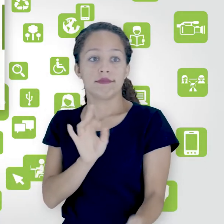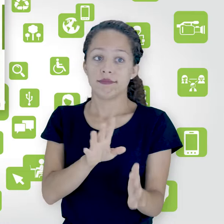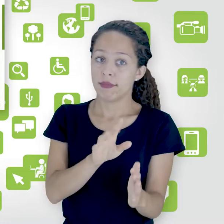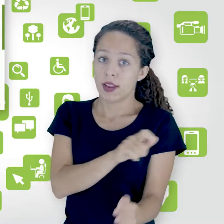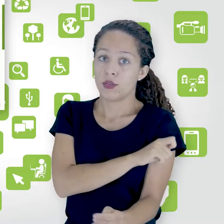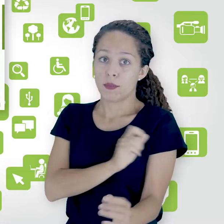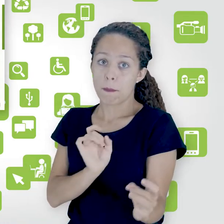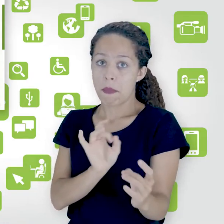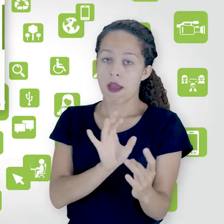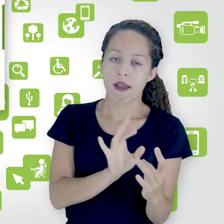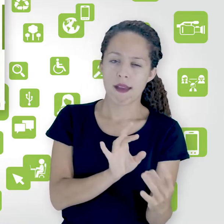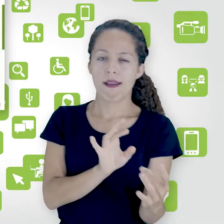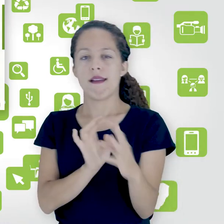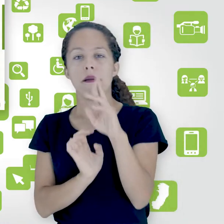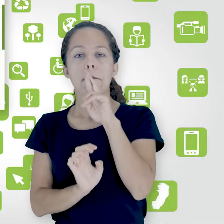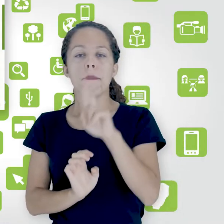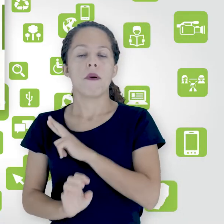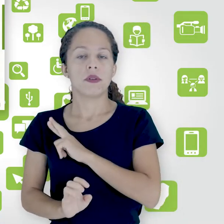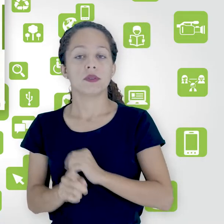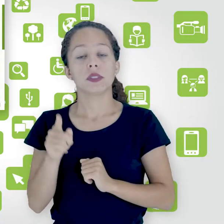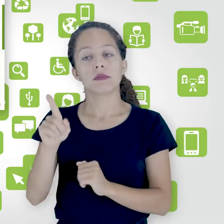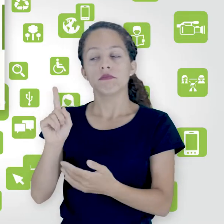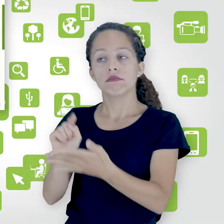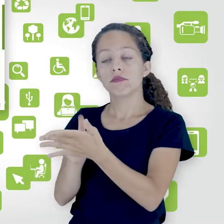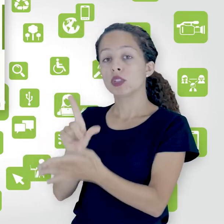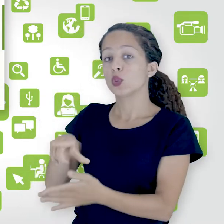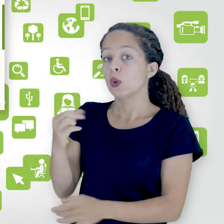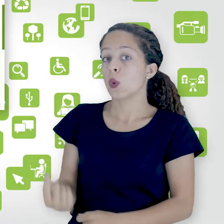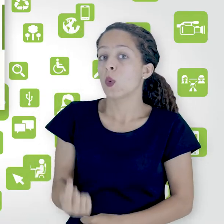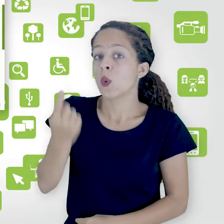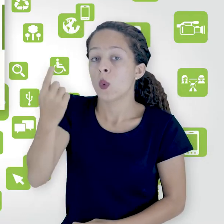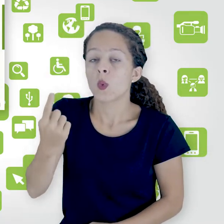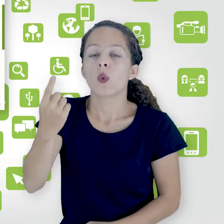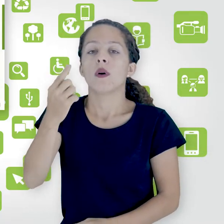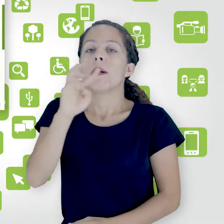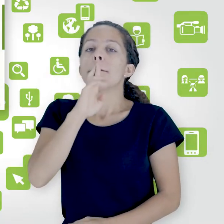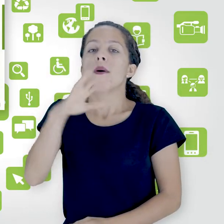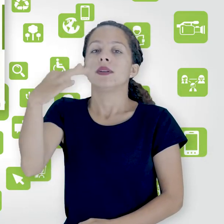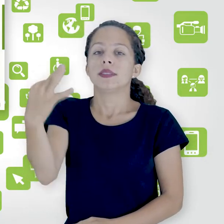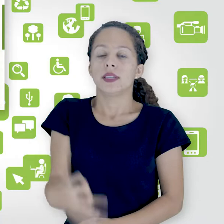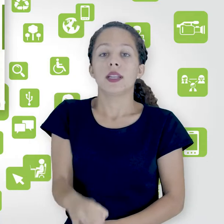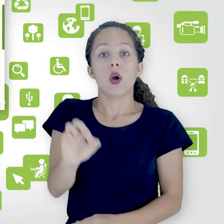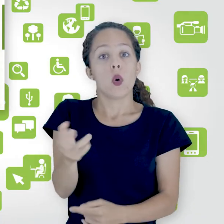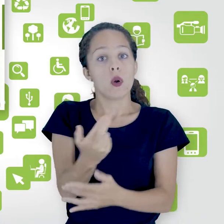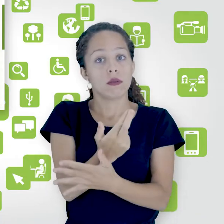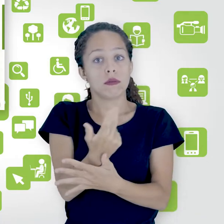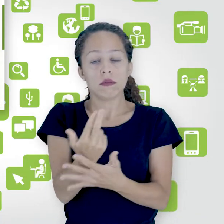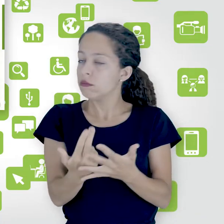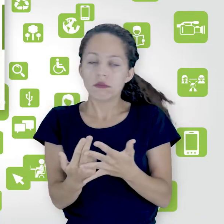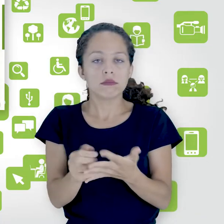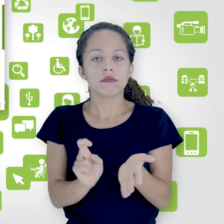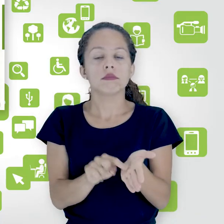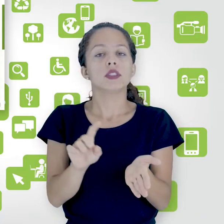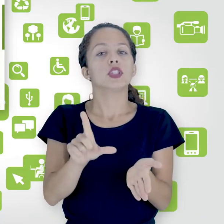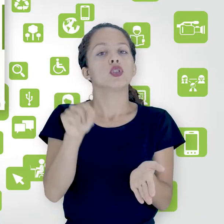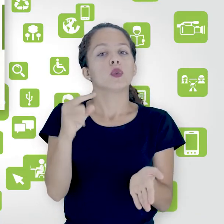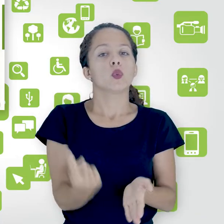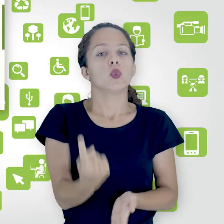Você pode escolher entre apenas uma resposta certa ou múltiplas respostas permitidas. A gente vai escolher apenas uma. A opção